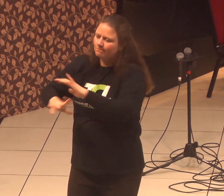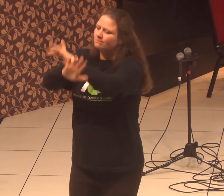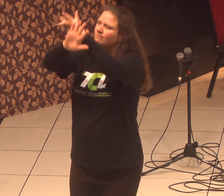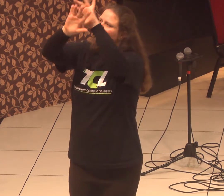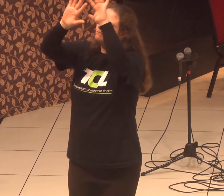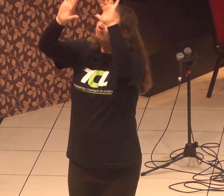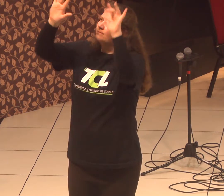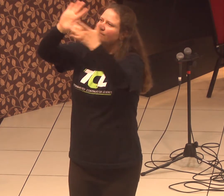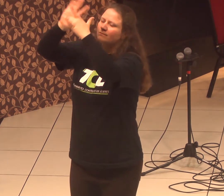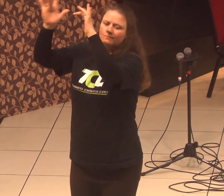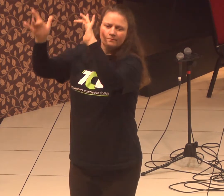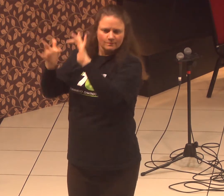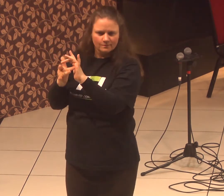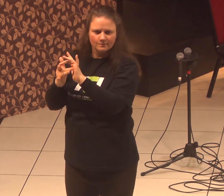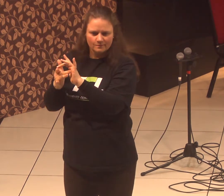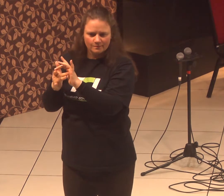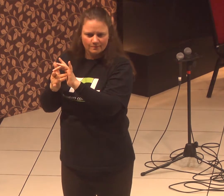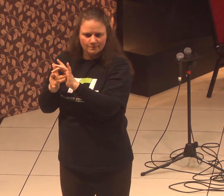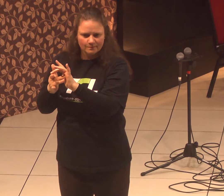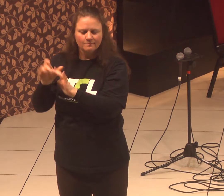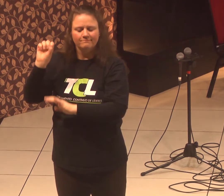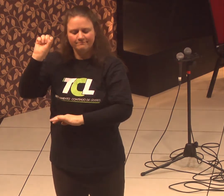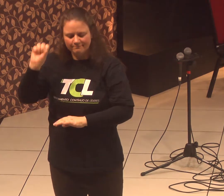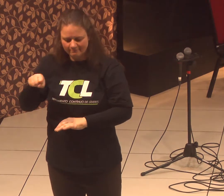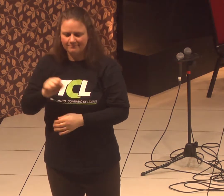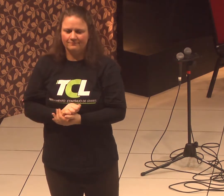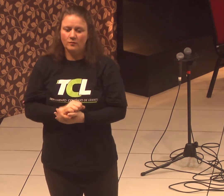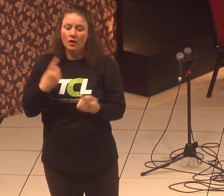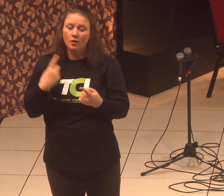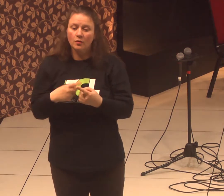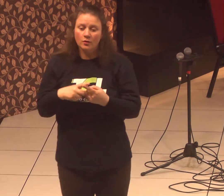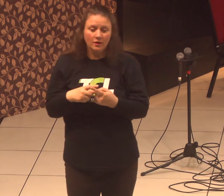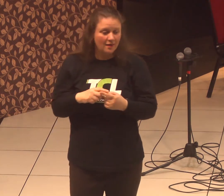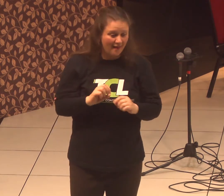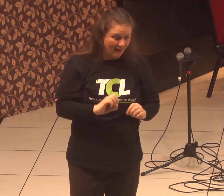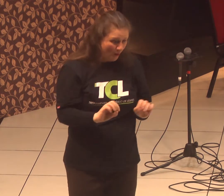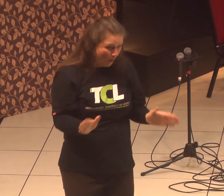E Jesus foi glorificado porque o que aconteceu foi anunciado.